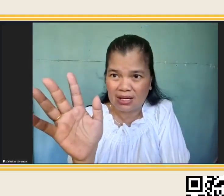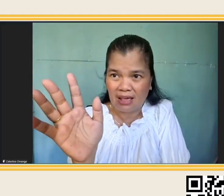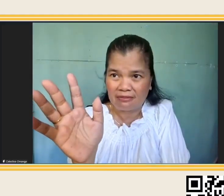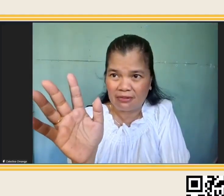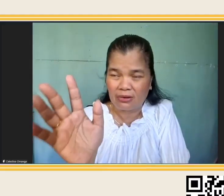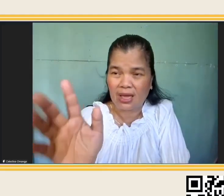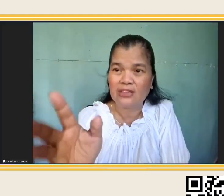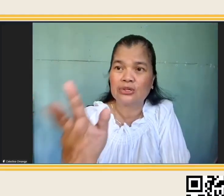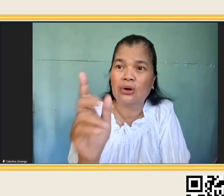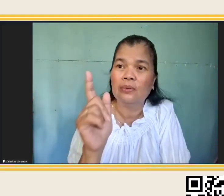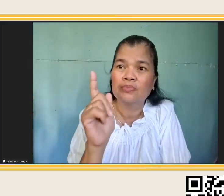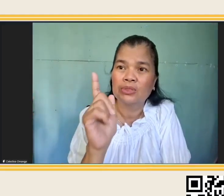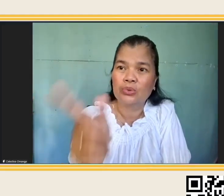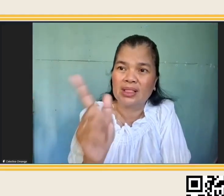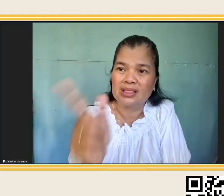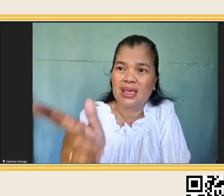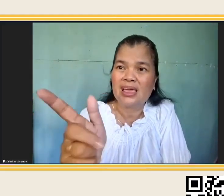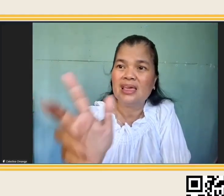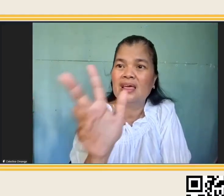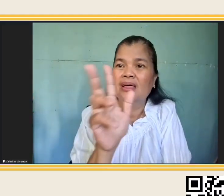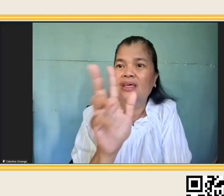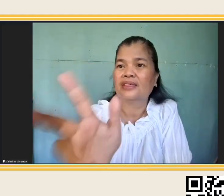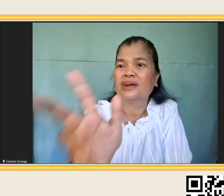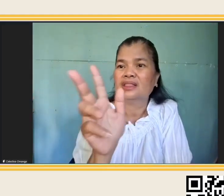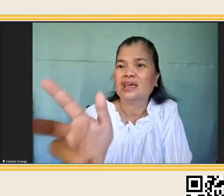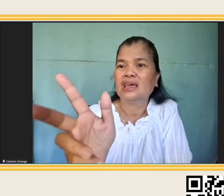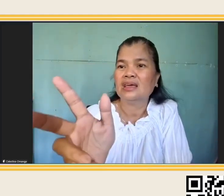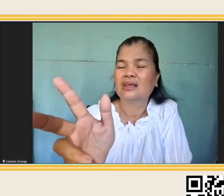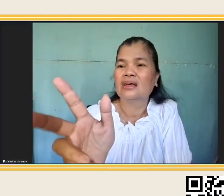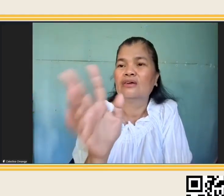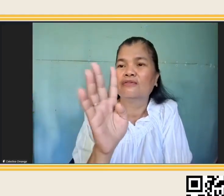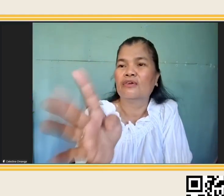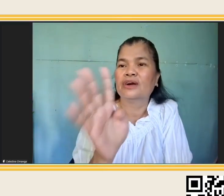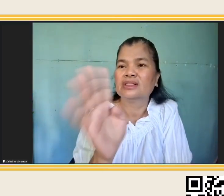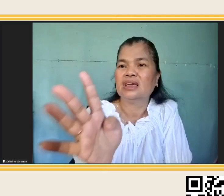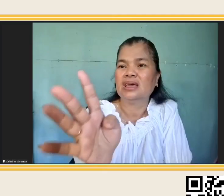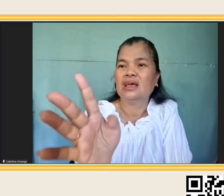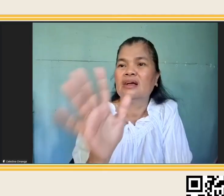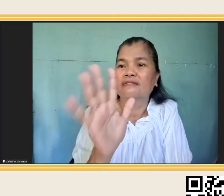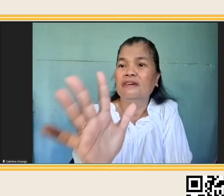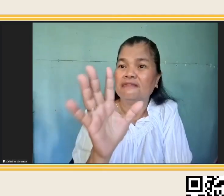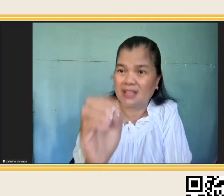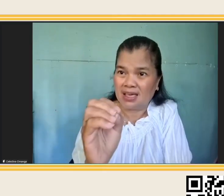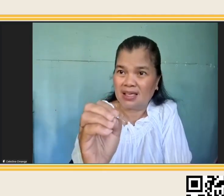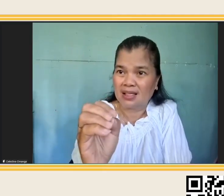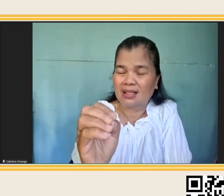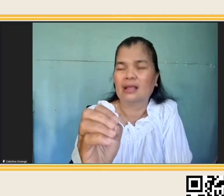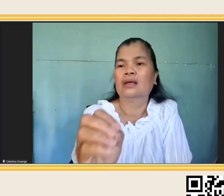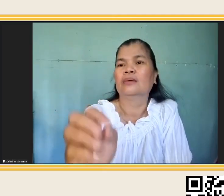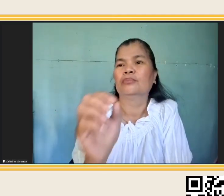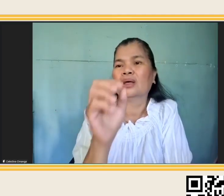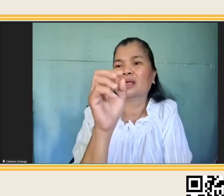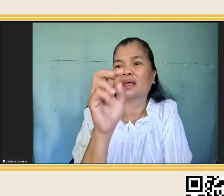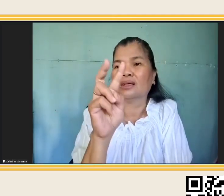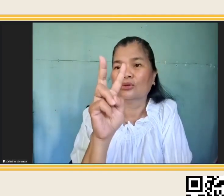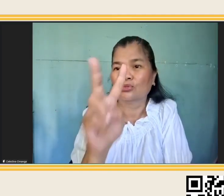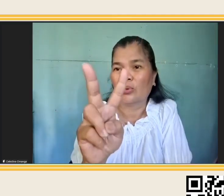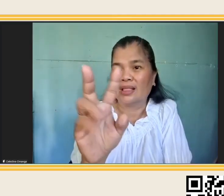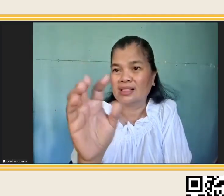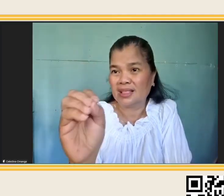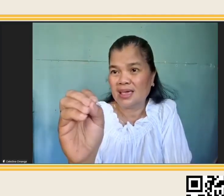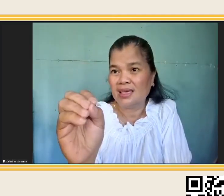maintindihan nyo ng deaf. Okay? So, 20, 30, 40, 50. Pwede